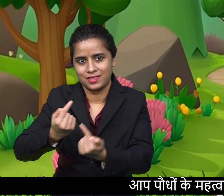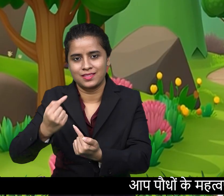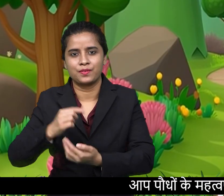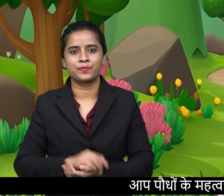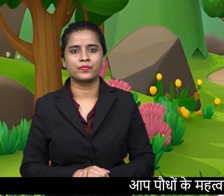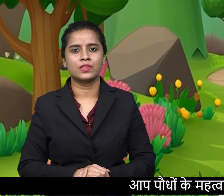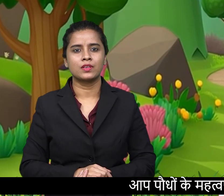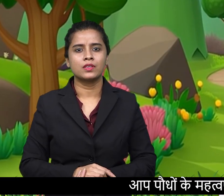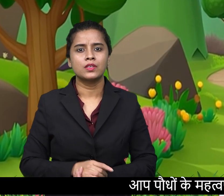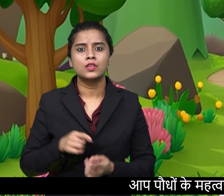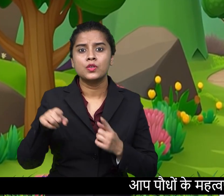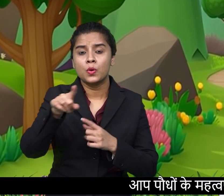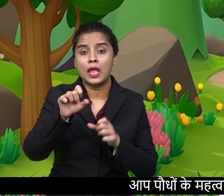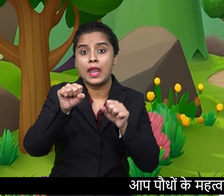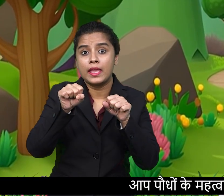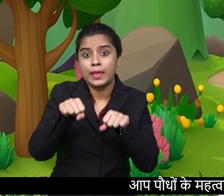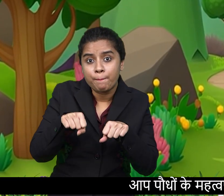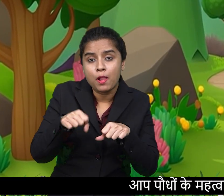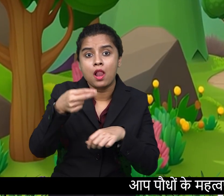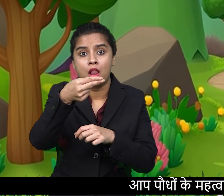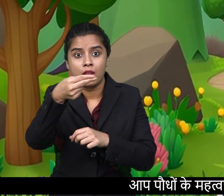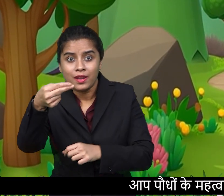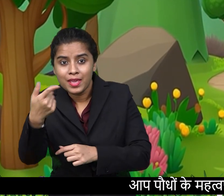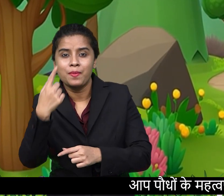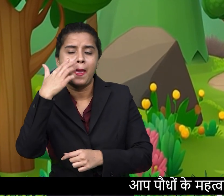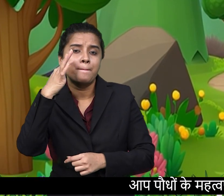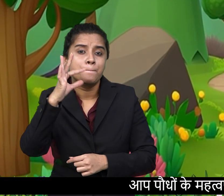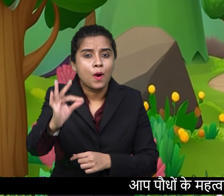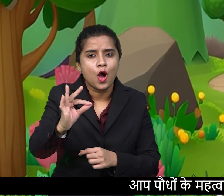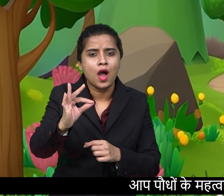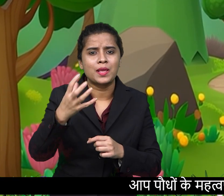आप पौधों के महत्वपूर्ण हिस्सों के नाम बता सकते थे।